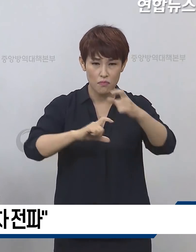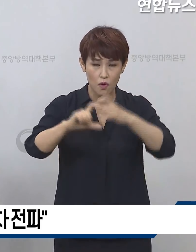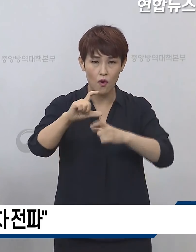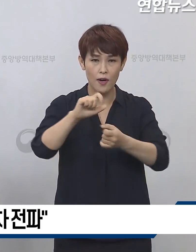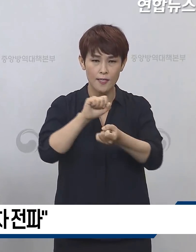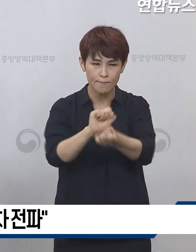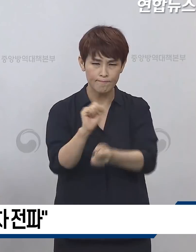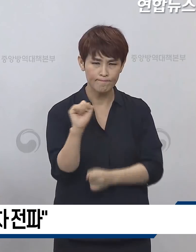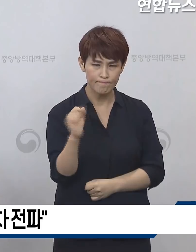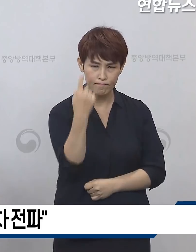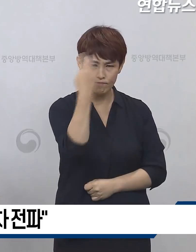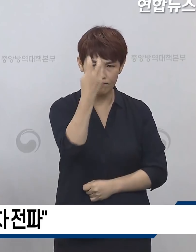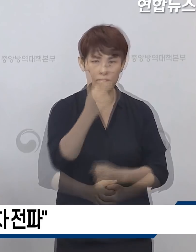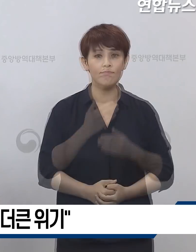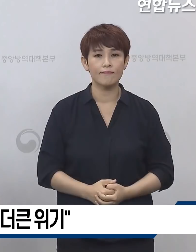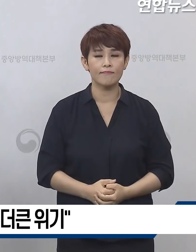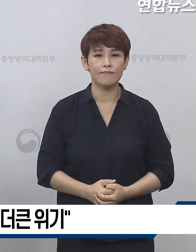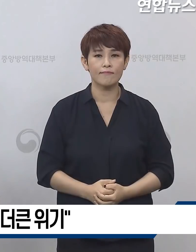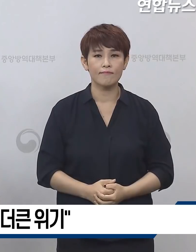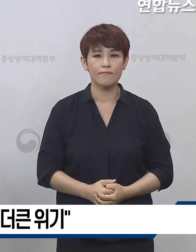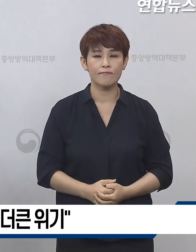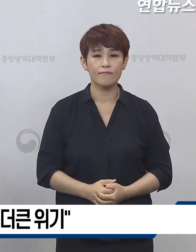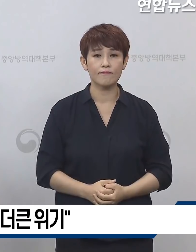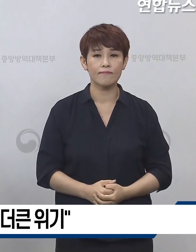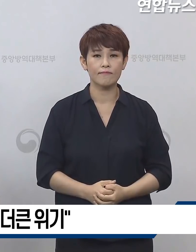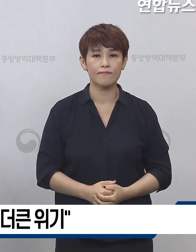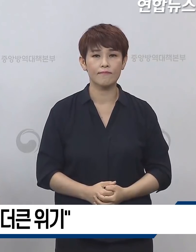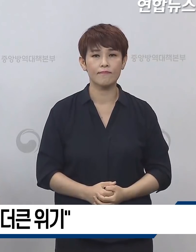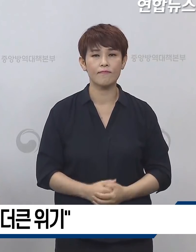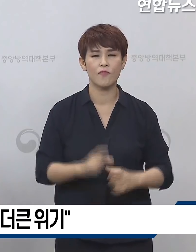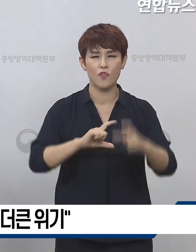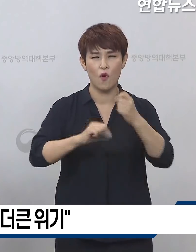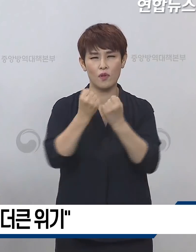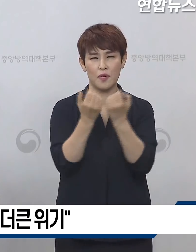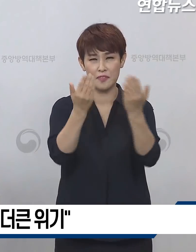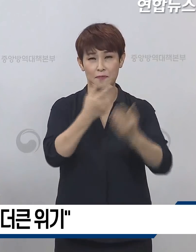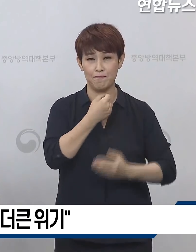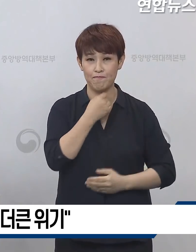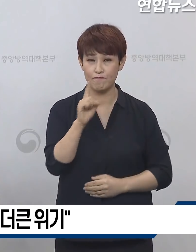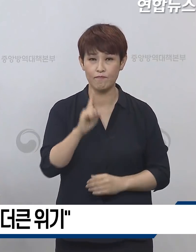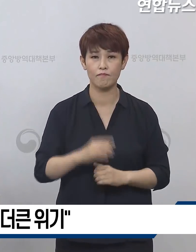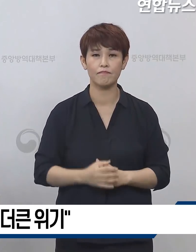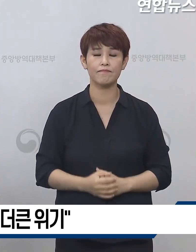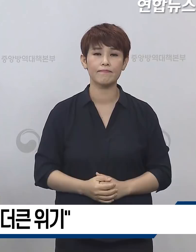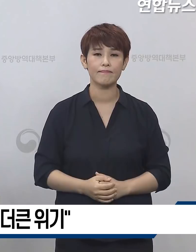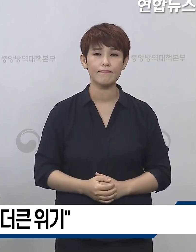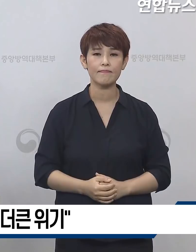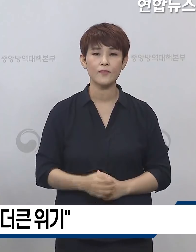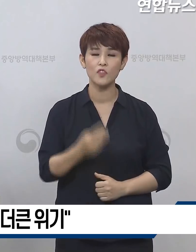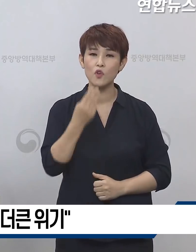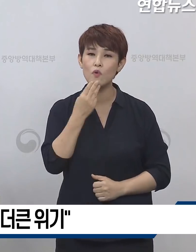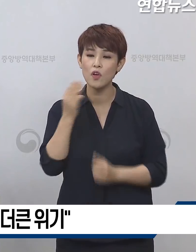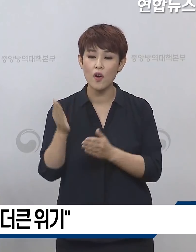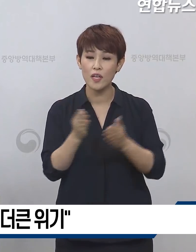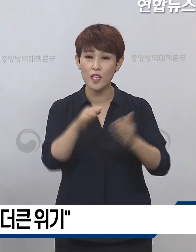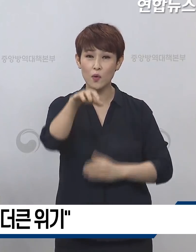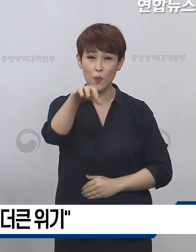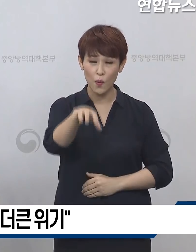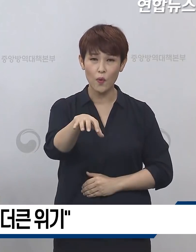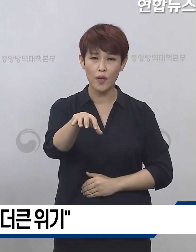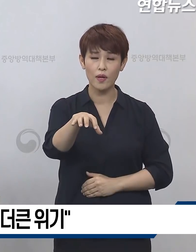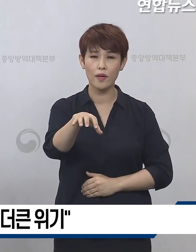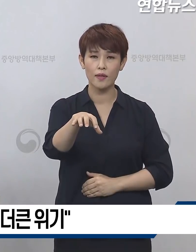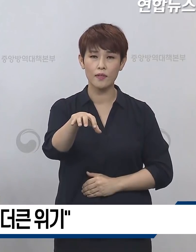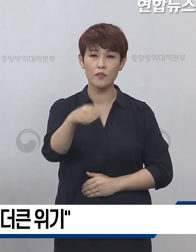역학조사를 진행하고 있습니다. 마지막으로 몇 가지 말씀드리도록 하겠습니다. 현재 서울 경기를 중심으로 한